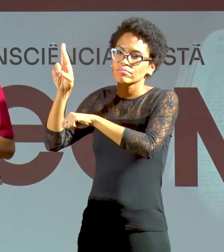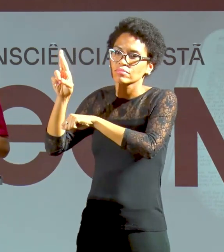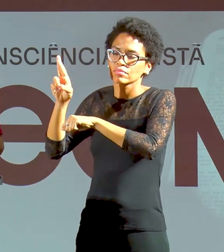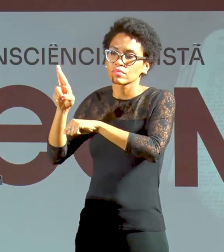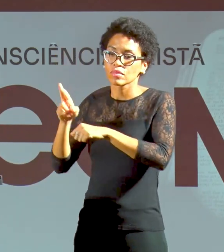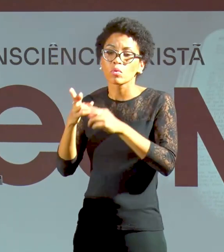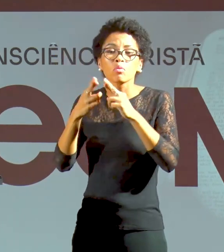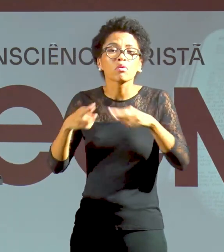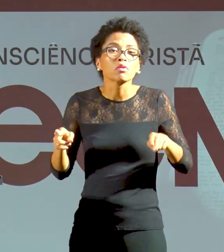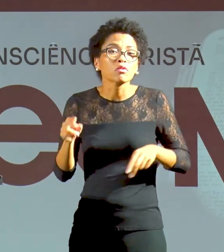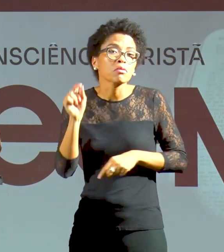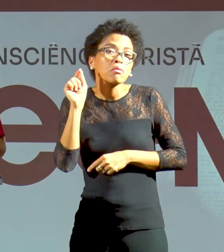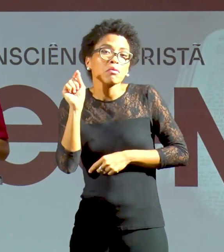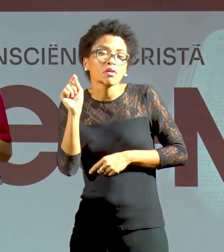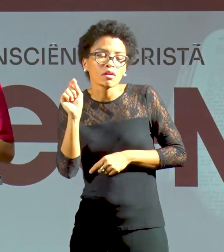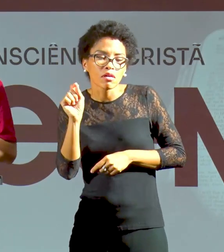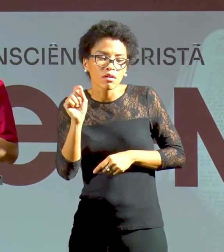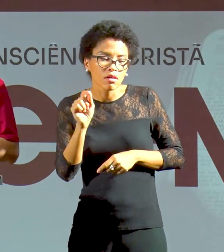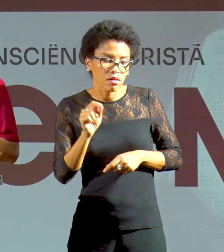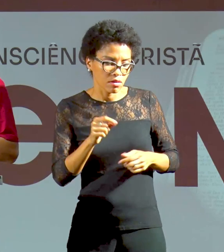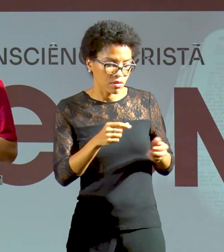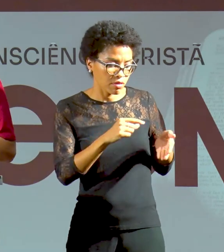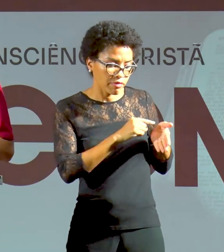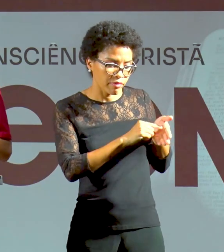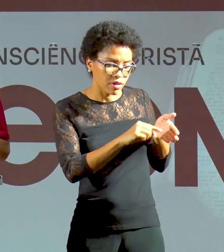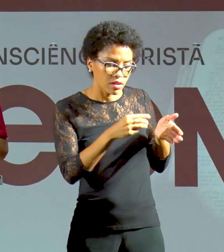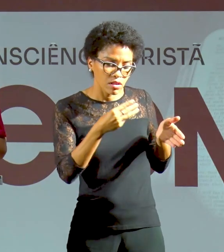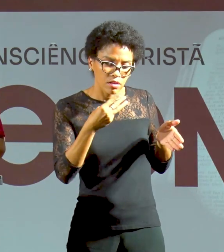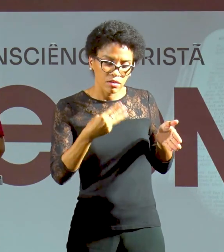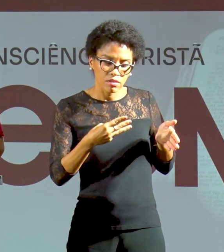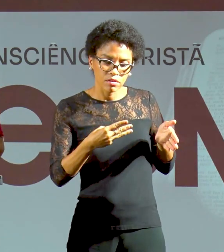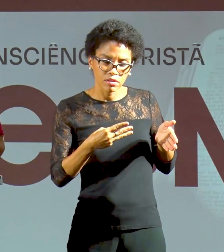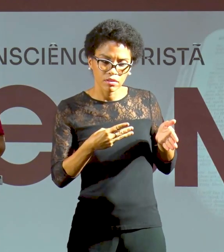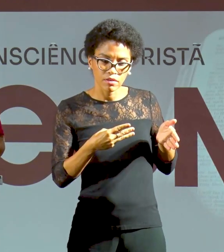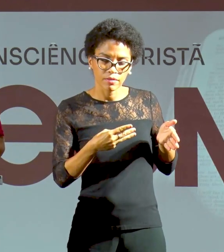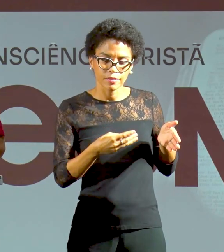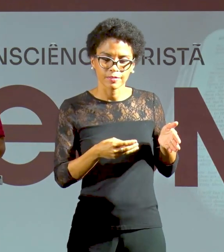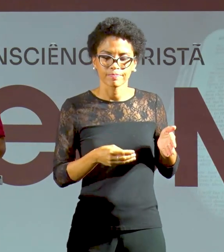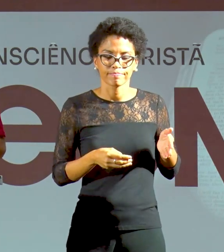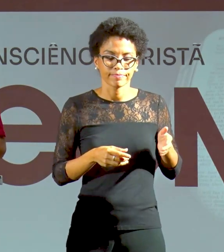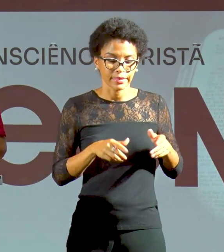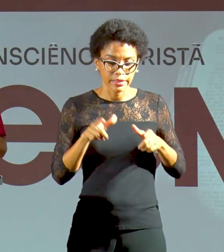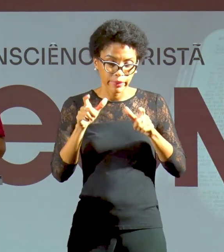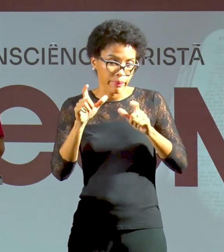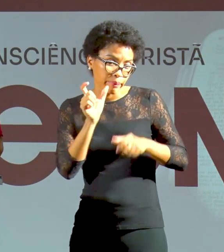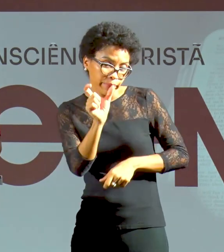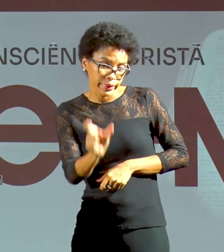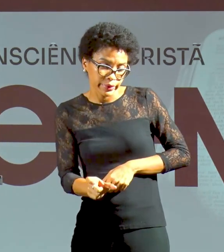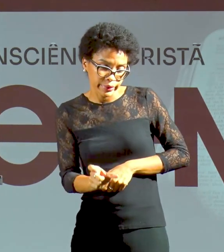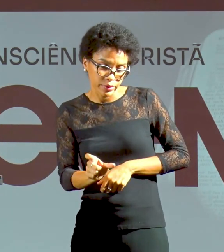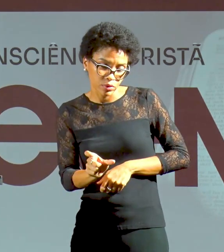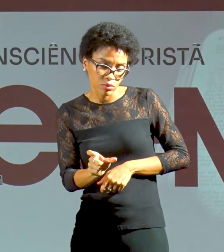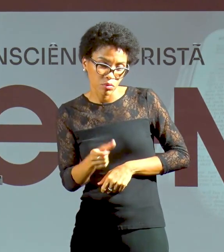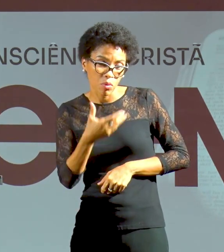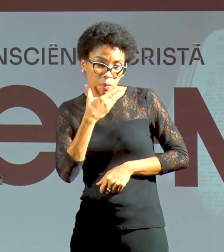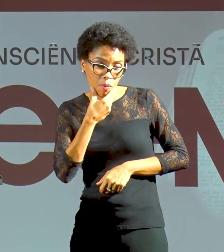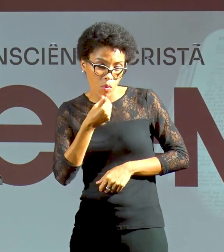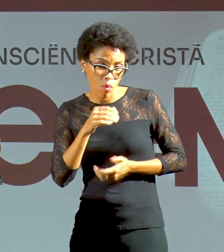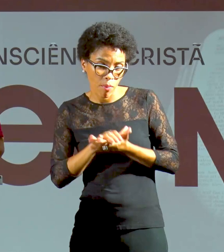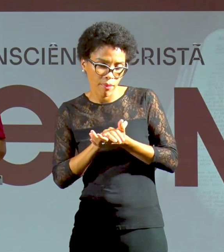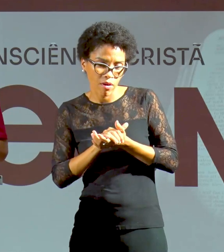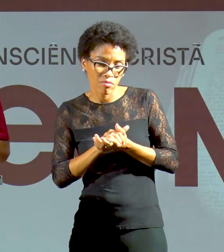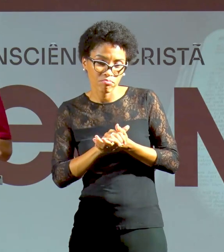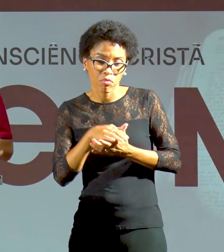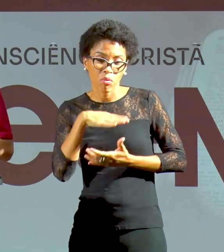versos vão nos dizer Versículo 3 morreu ele meleque marido de Noemi e ficou ela com seus dois filhos